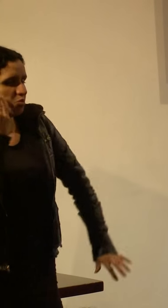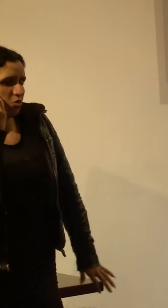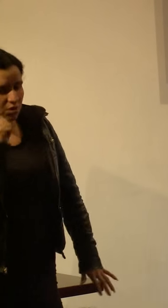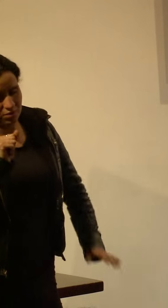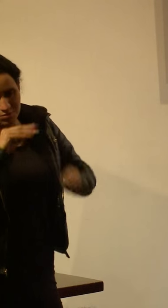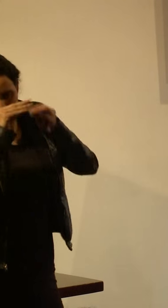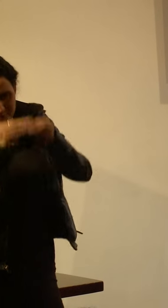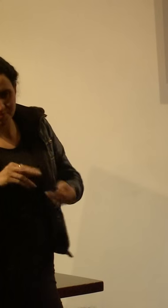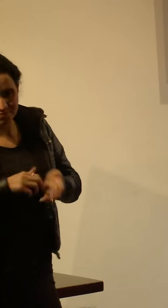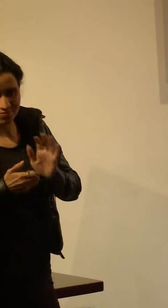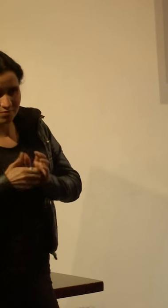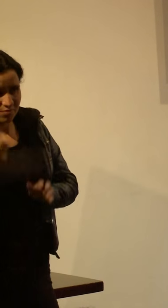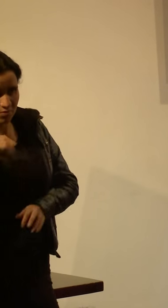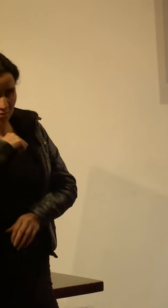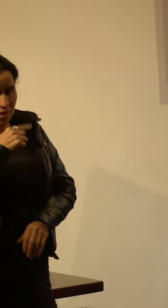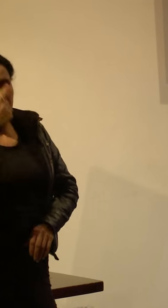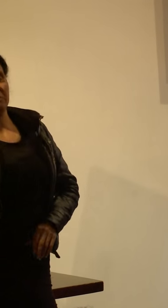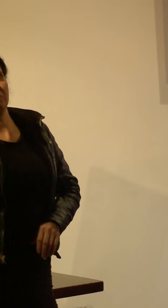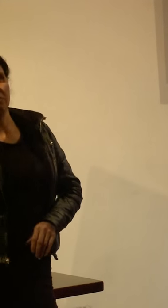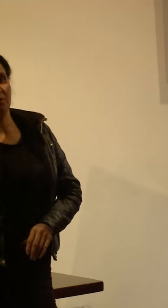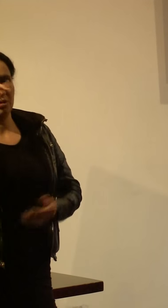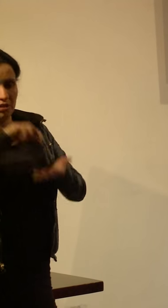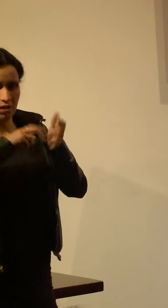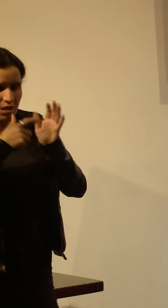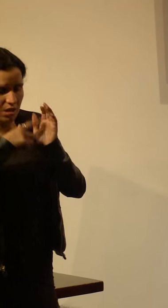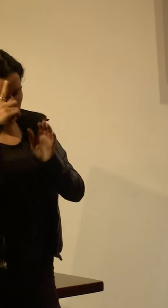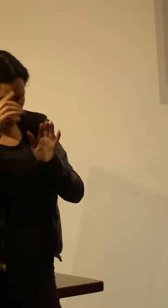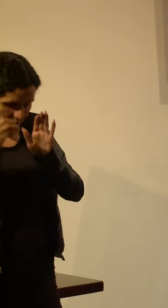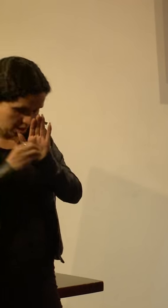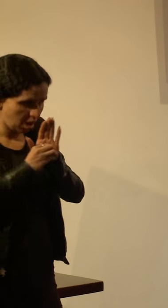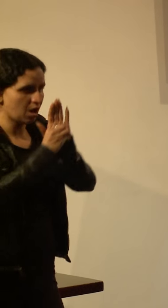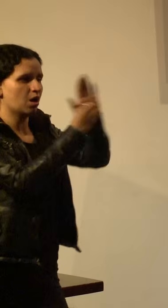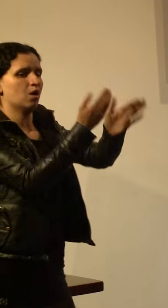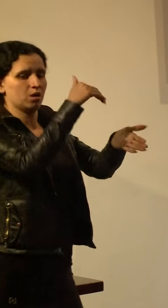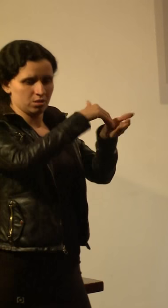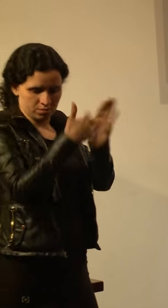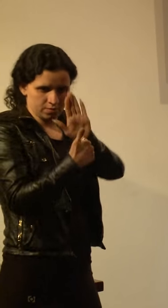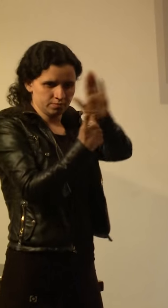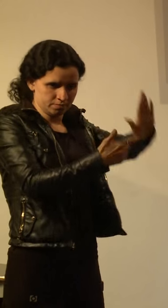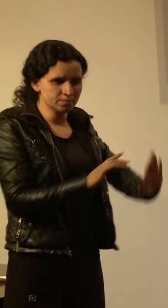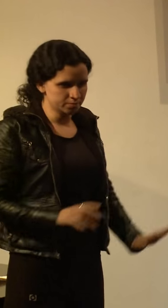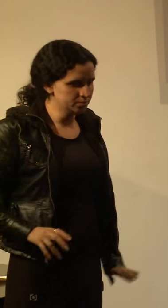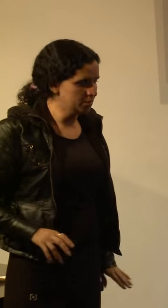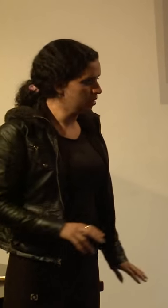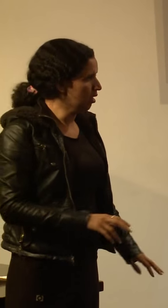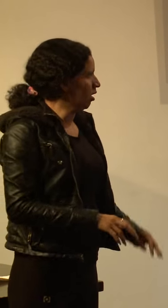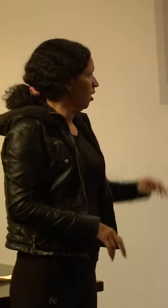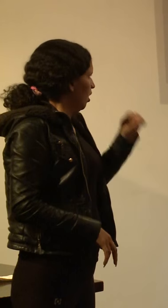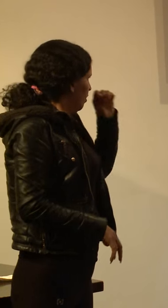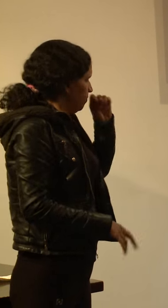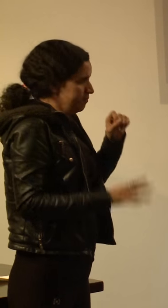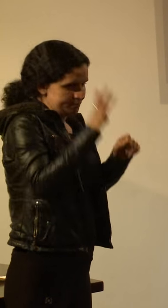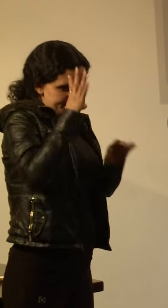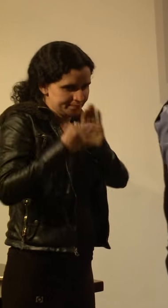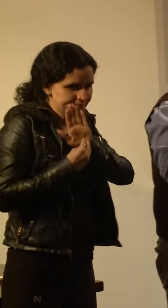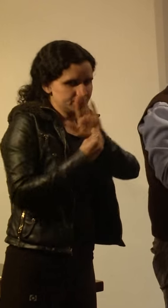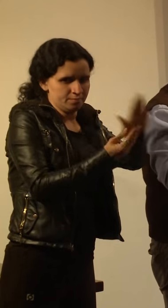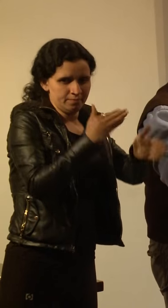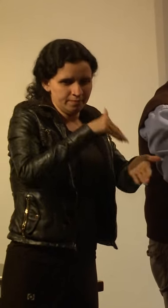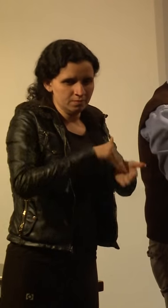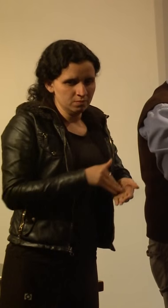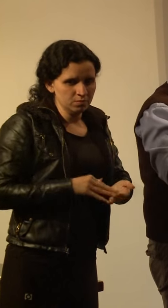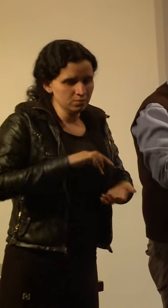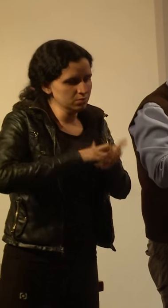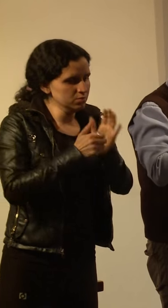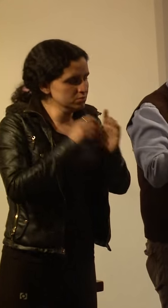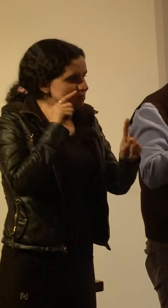a algo que ya tenemos nosotros. Es una representar, es literalmente volver a presentar, es decir, algo que está, lo voy a volver a poner, pero de pronto en otro medio. Entonces, ese nivel